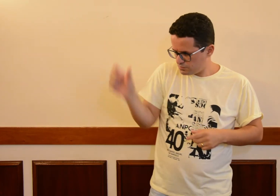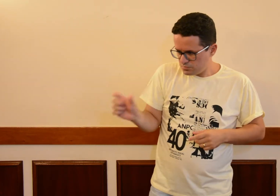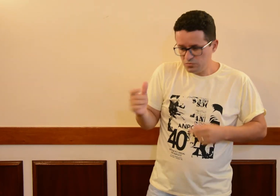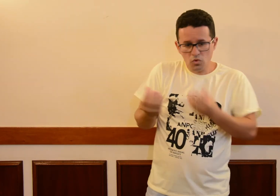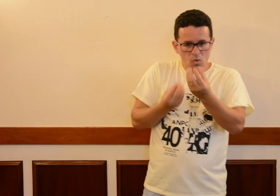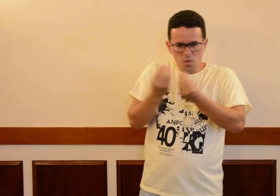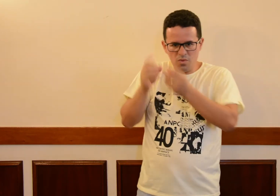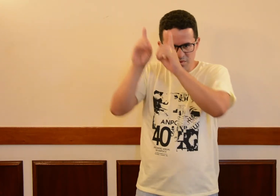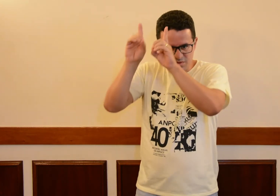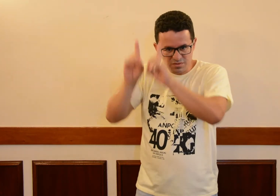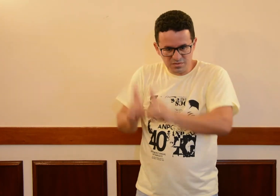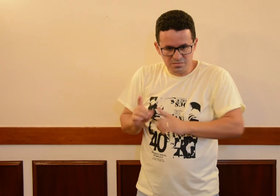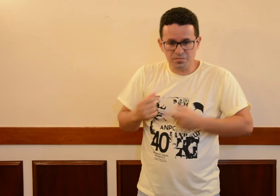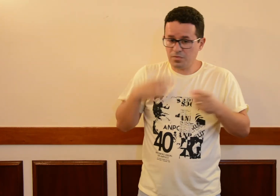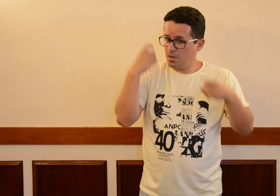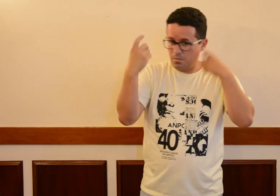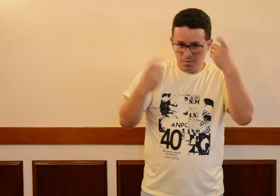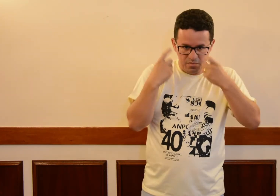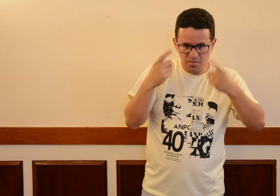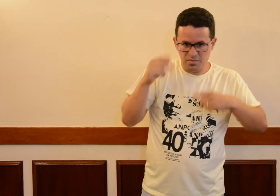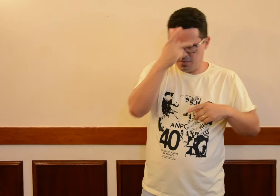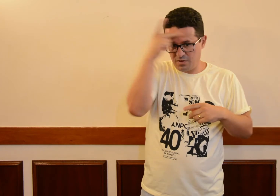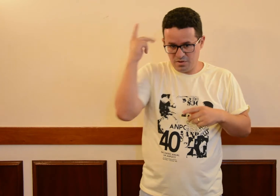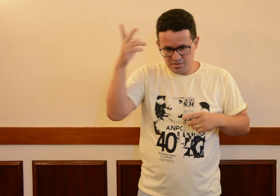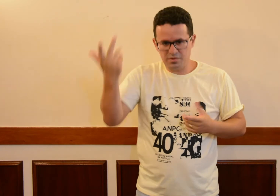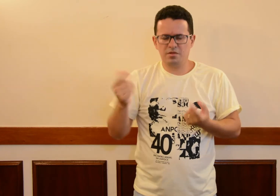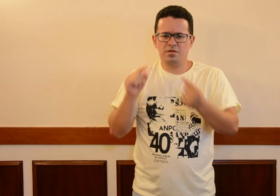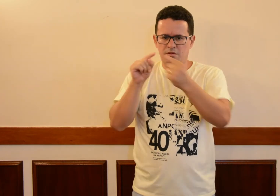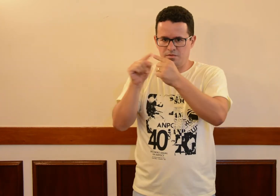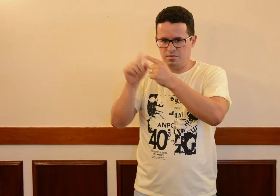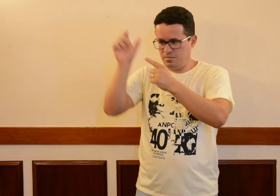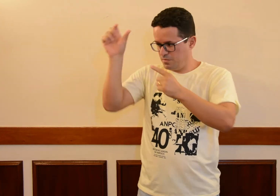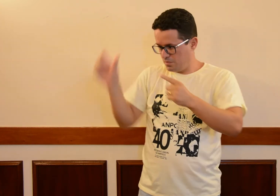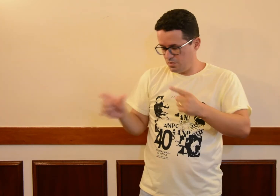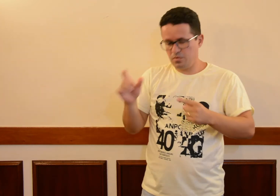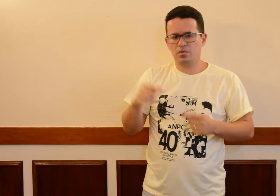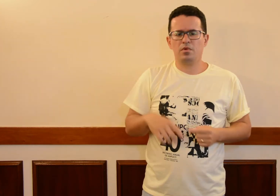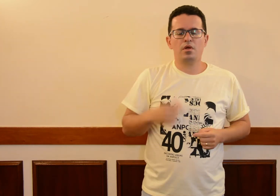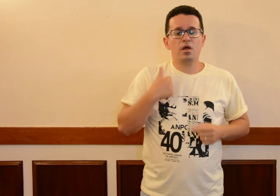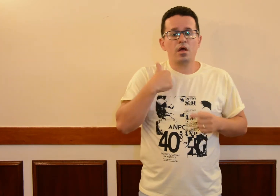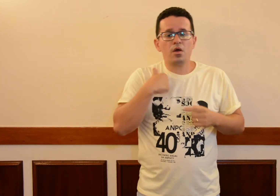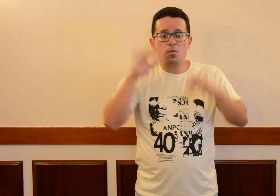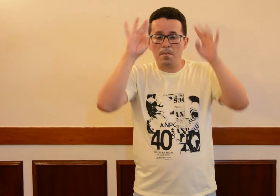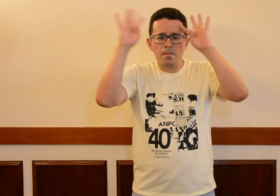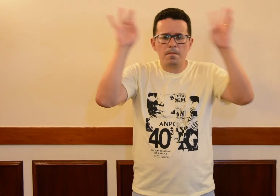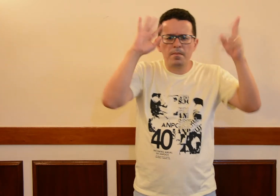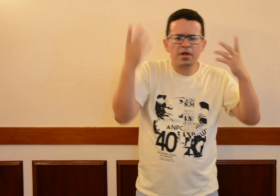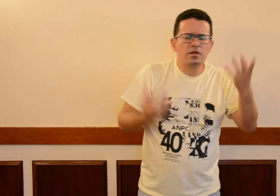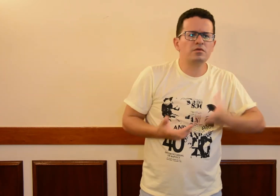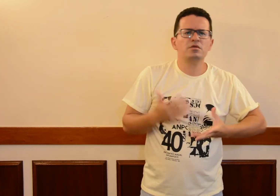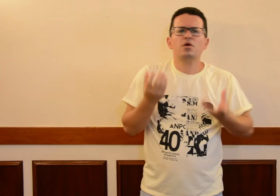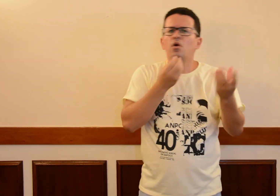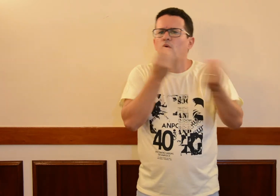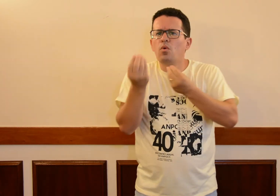deficiência nas preocupações dessas pessoas com relação a ele me fez refletir sobre os diferentes efeitos e as formas de gestão